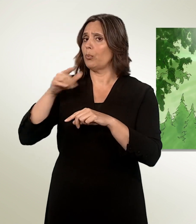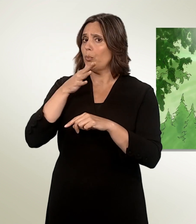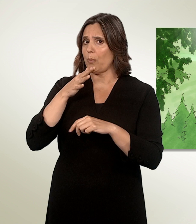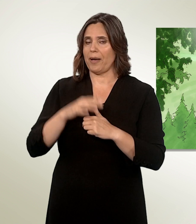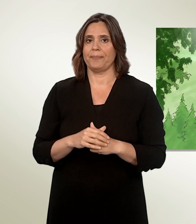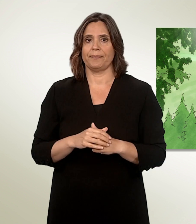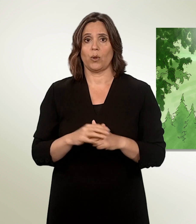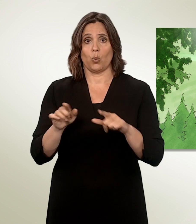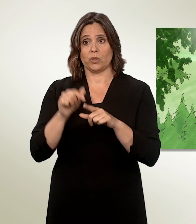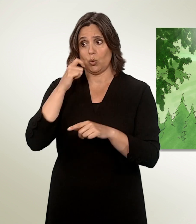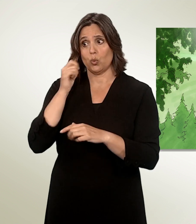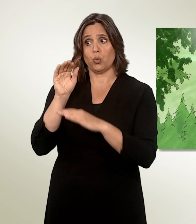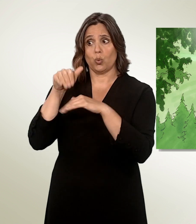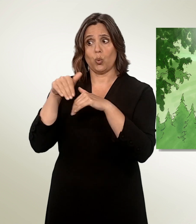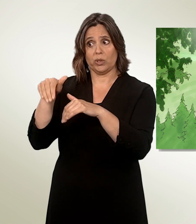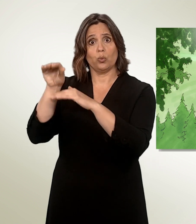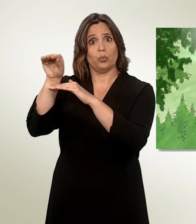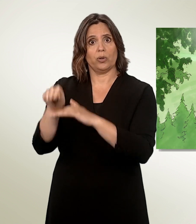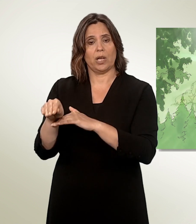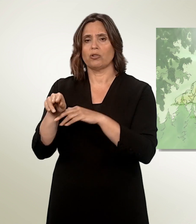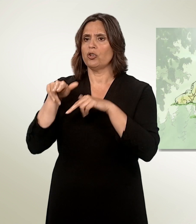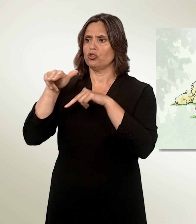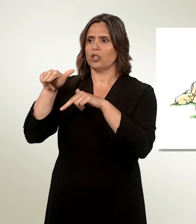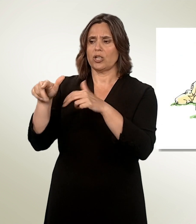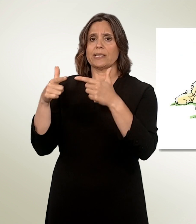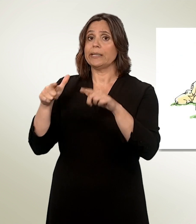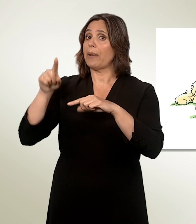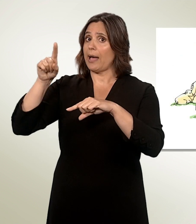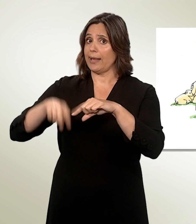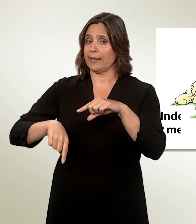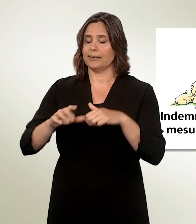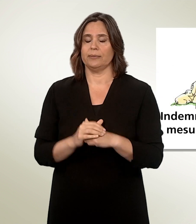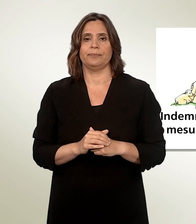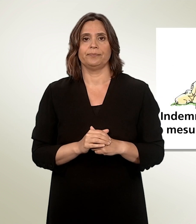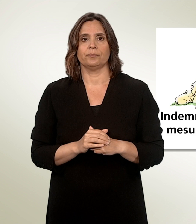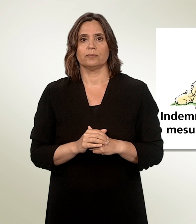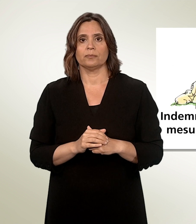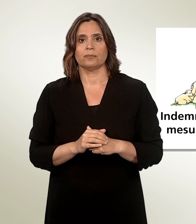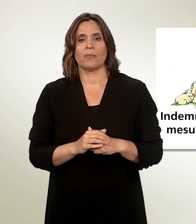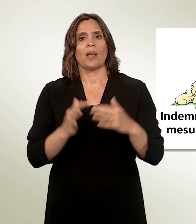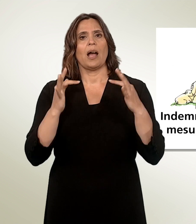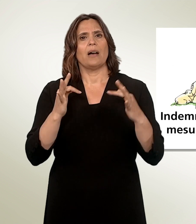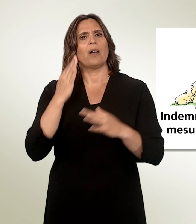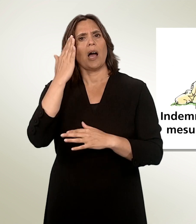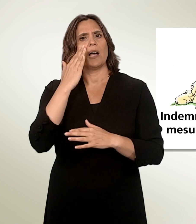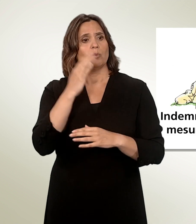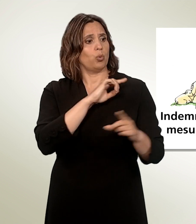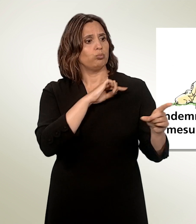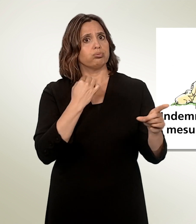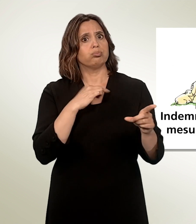protégée. Le chasser restera interdit. Les paysans ne seront plus indemnisés pour les bêtes tuées que s'ils ont pris des mesures